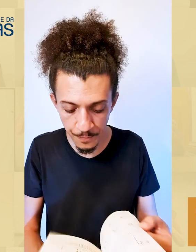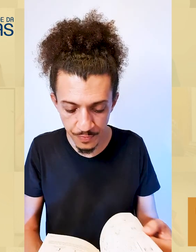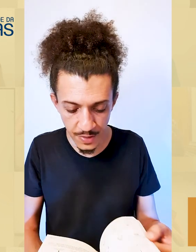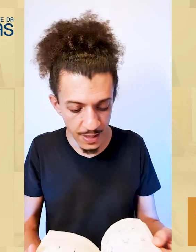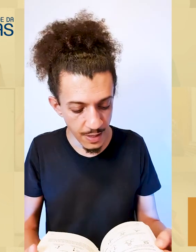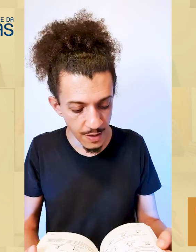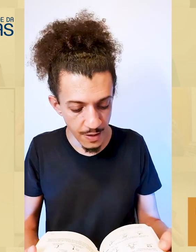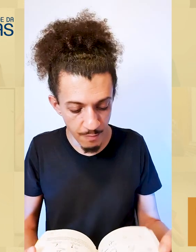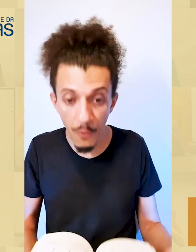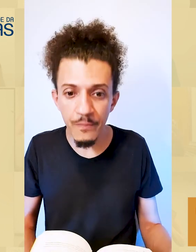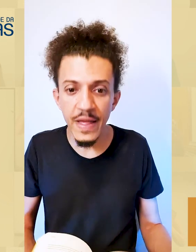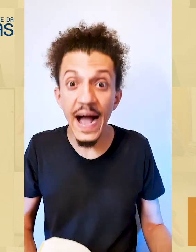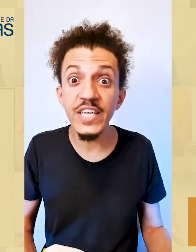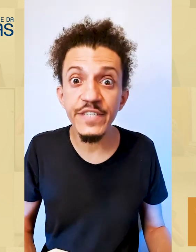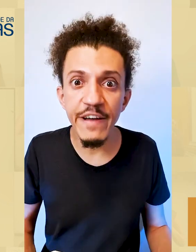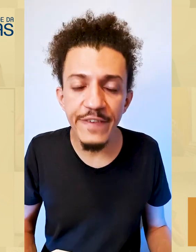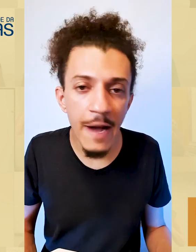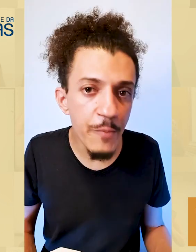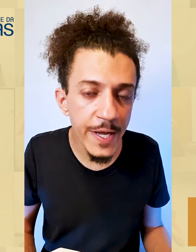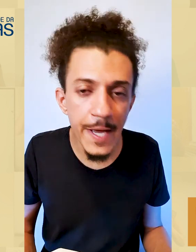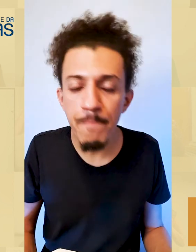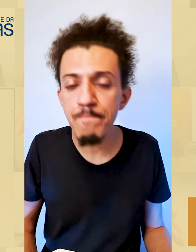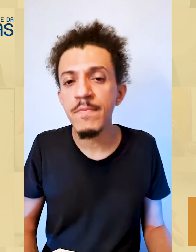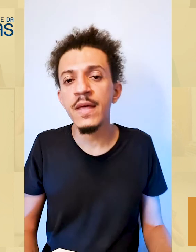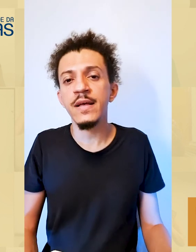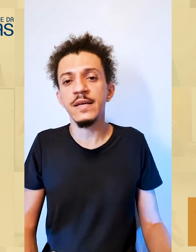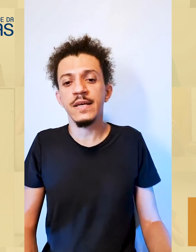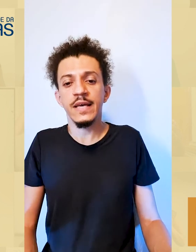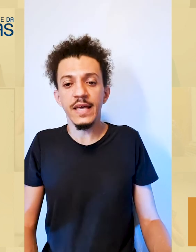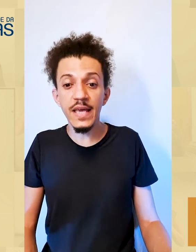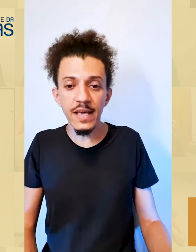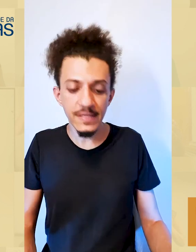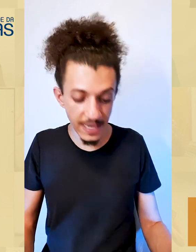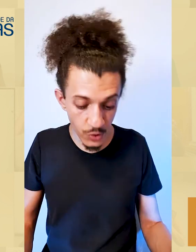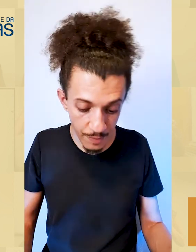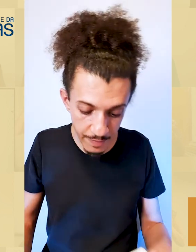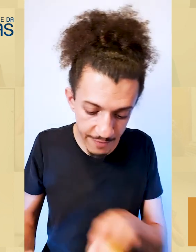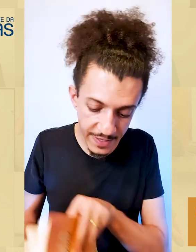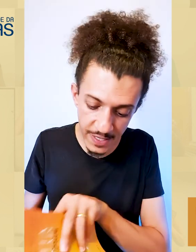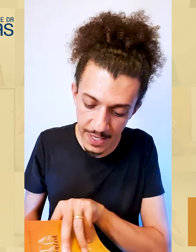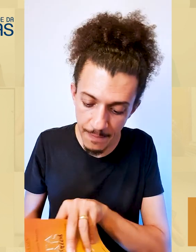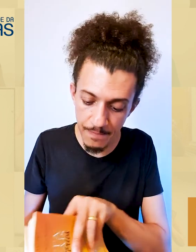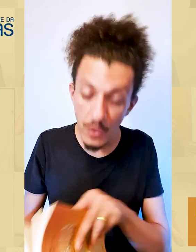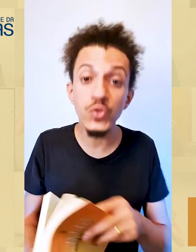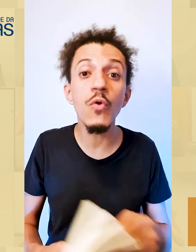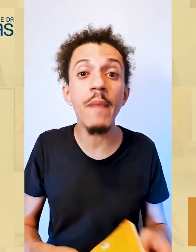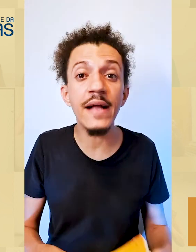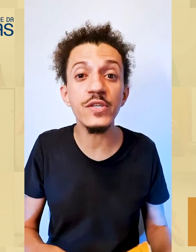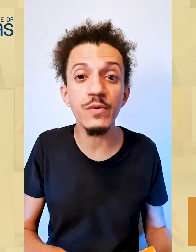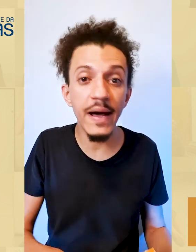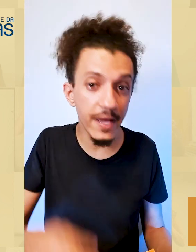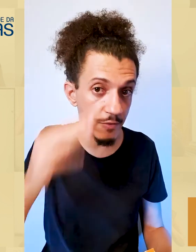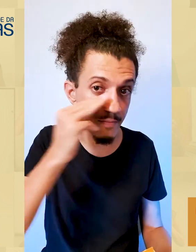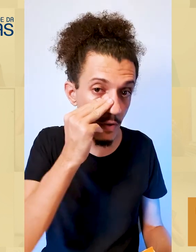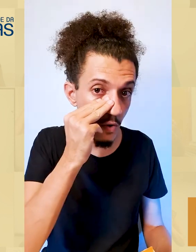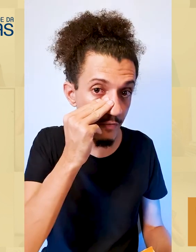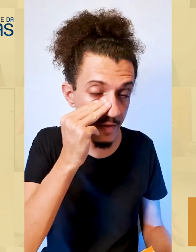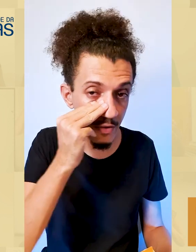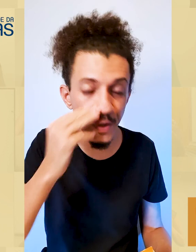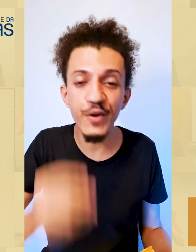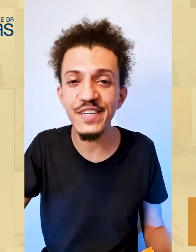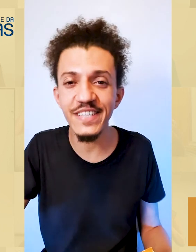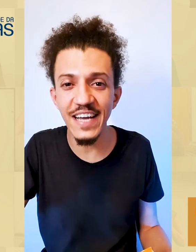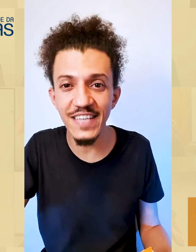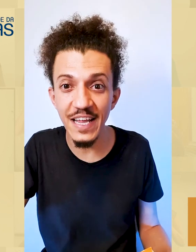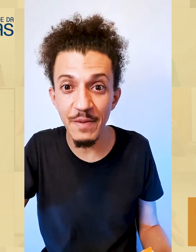digital. Bom, a gente vai ficar por aqui. E se é a sua primeira vez aqui, eu sou o Madison Barreto,